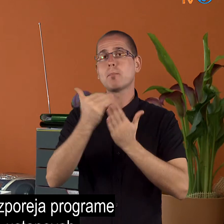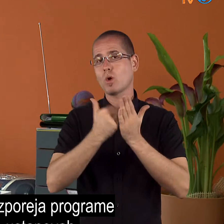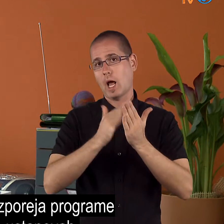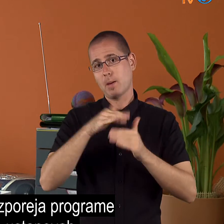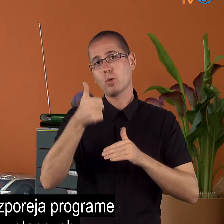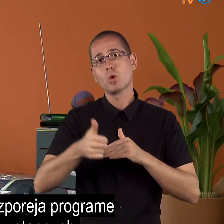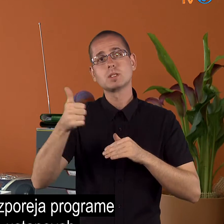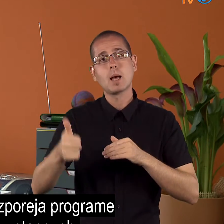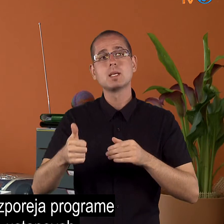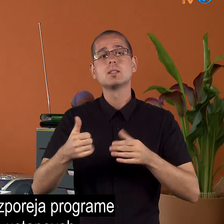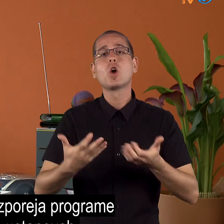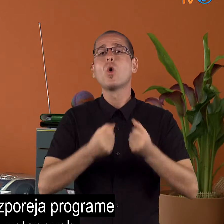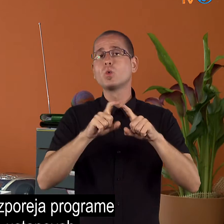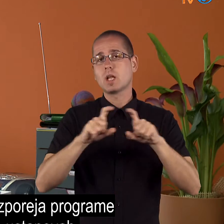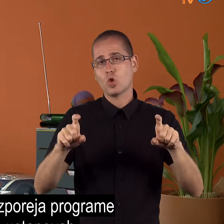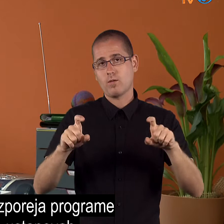ustanovah.